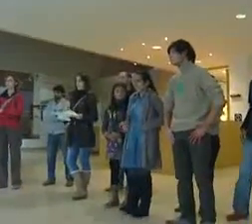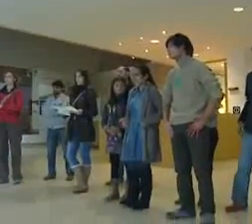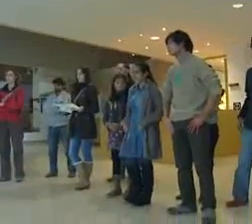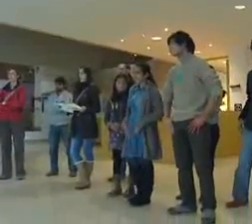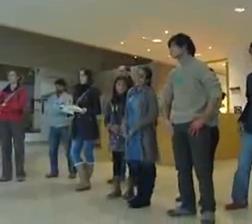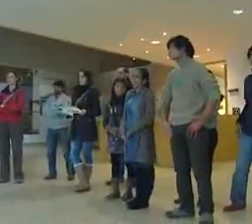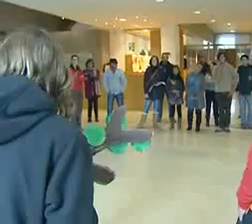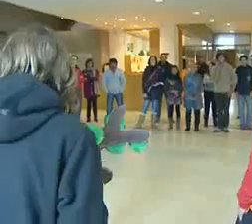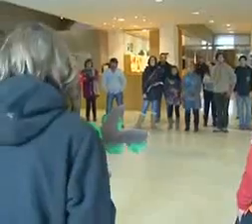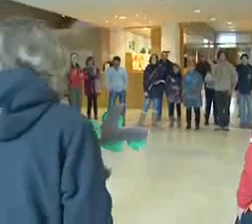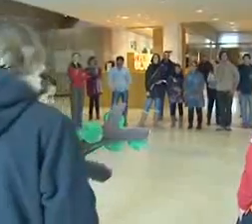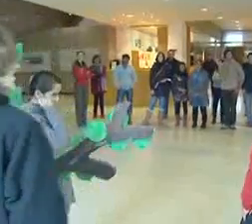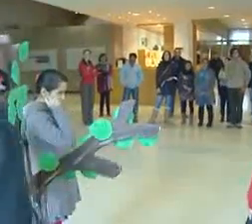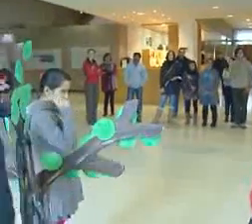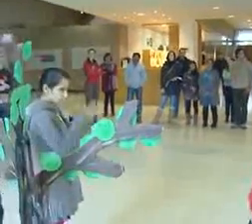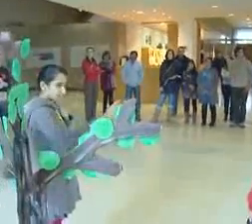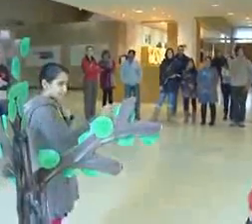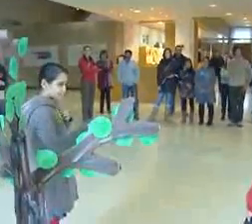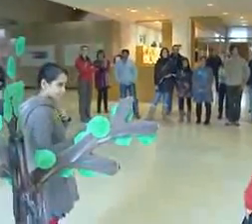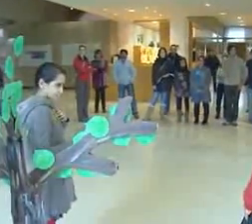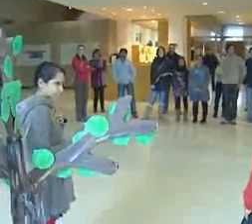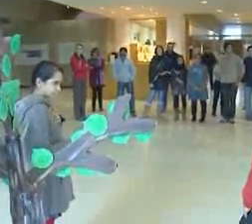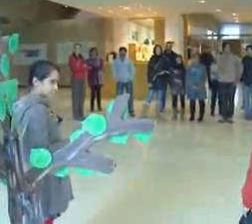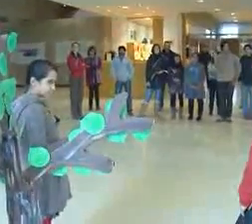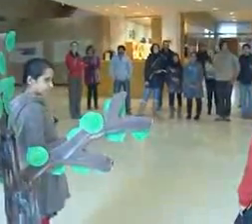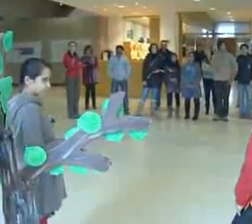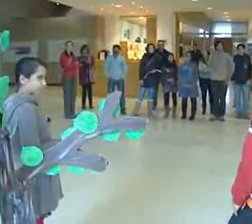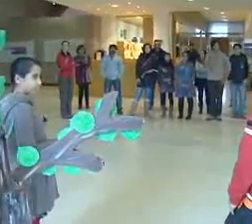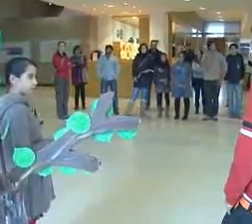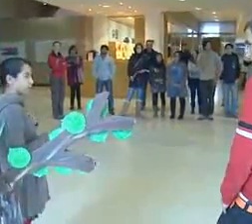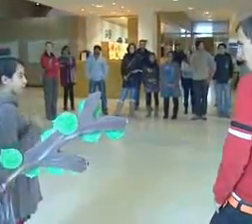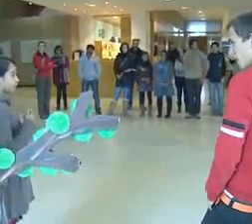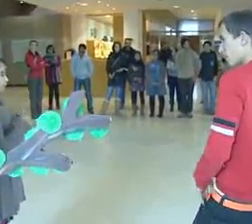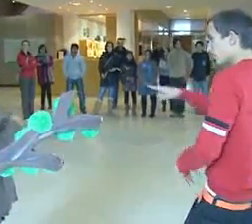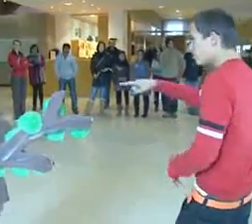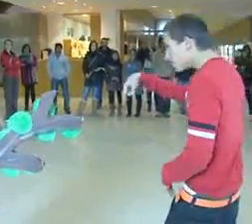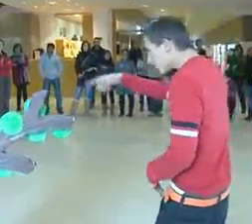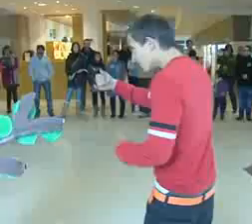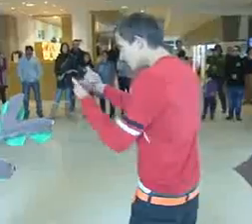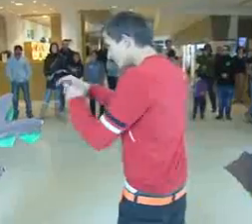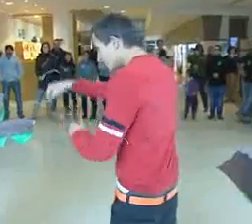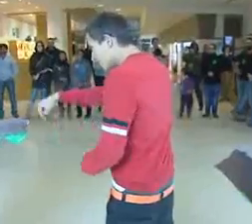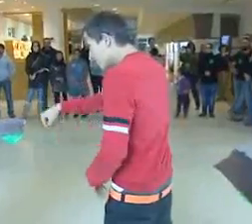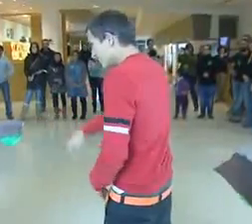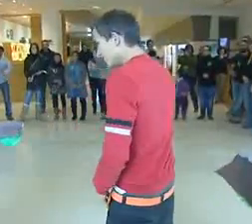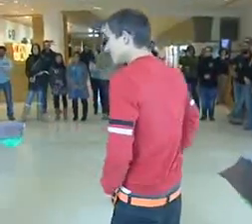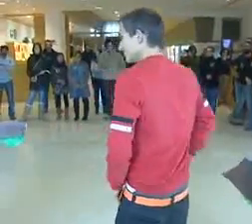mismísimo Francisco de Goya inmortalizó en 1813 en la primera representación del alfabeto dactilológico. Con motivo del